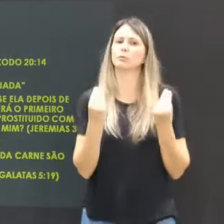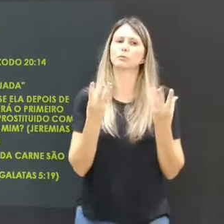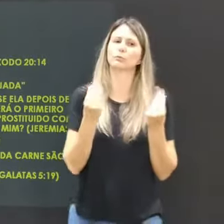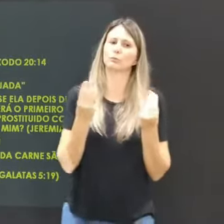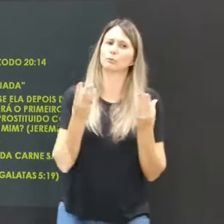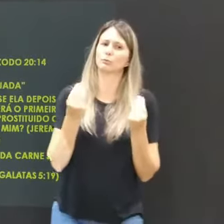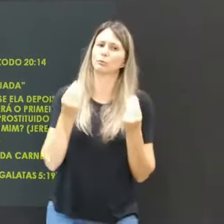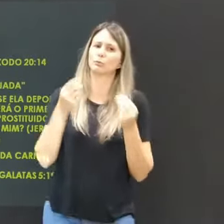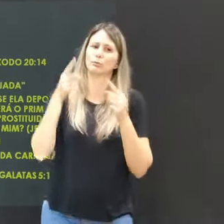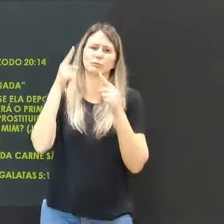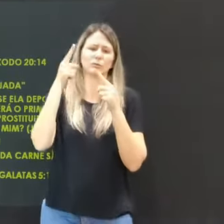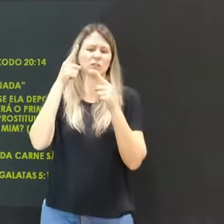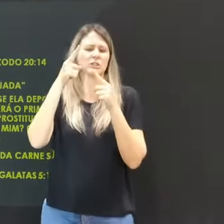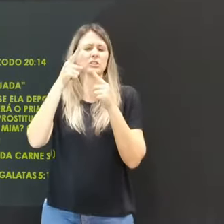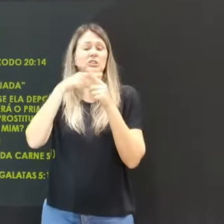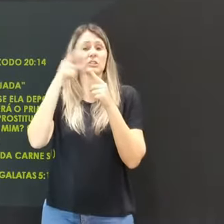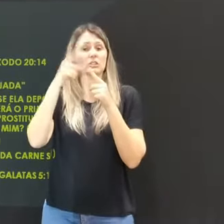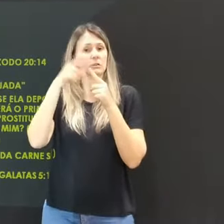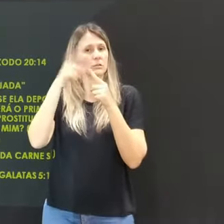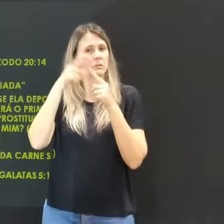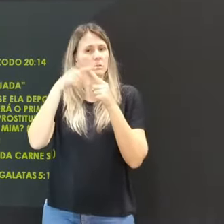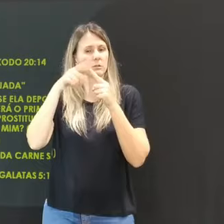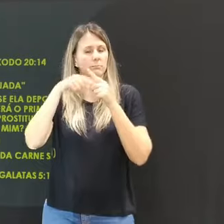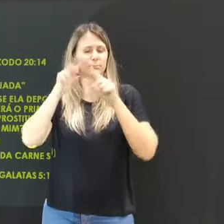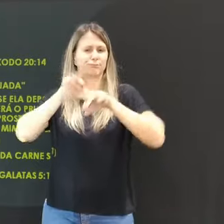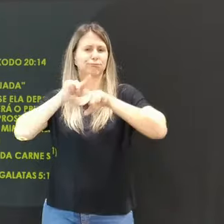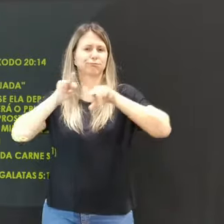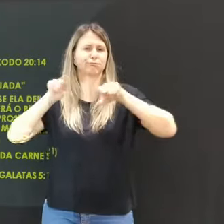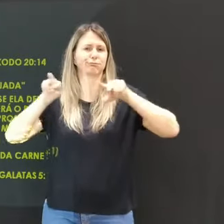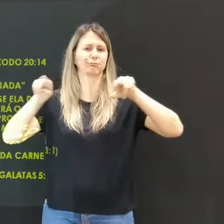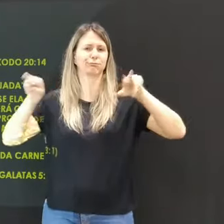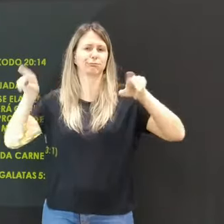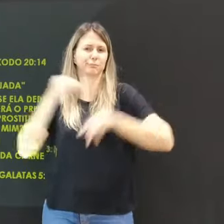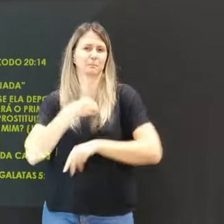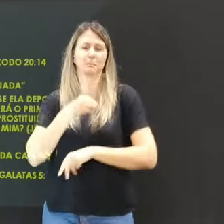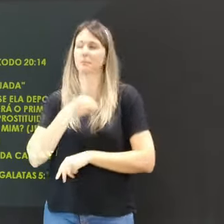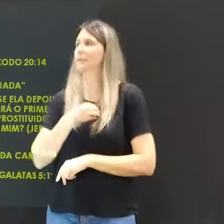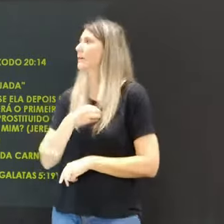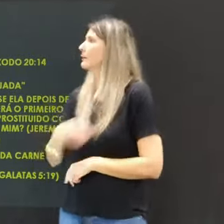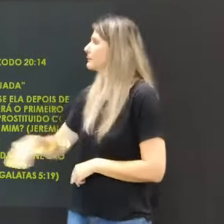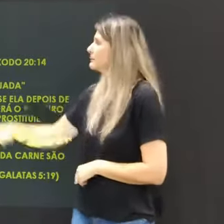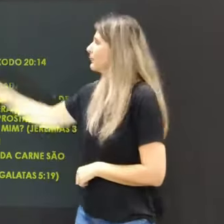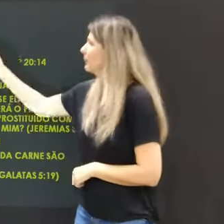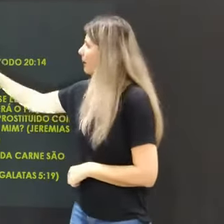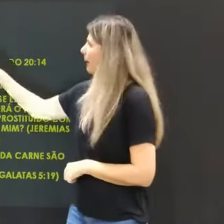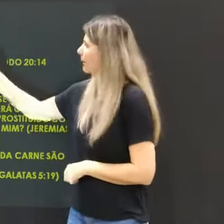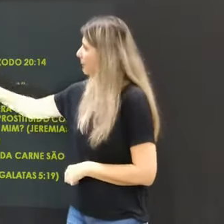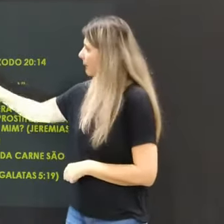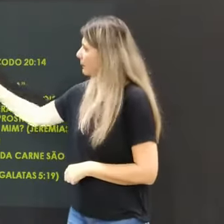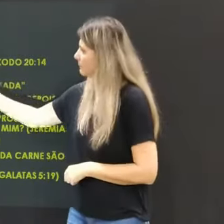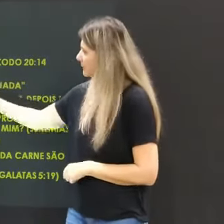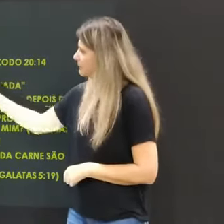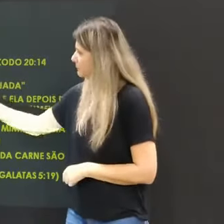Então isso aqui é muito importante. Os tipos de pecados. São vários pecados, né? Pecado de